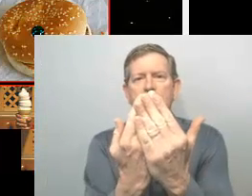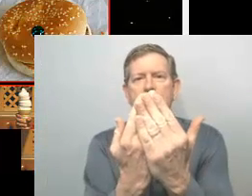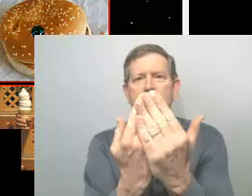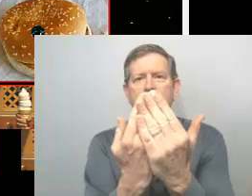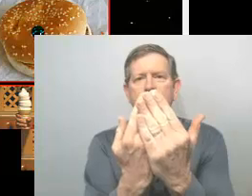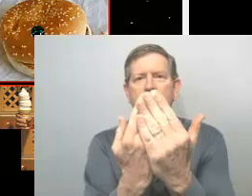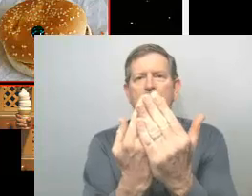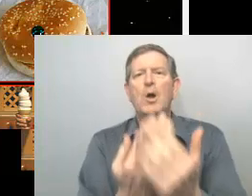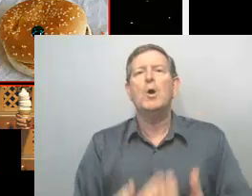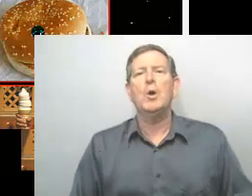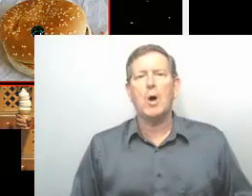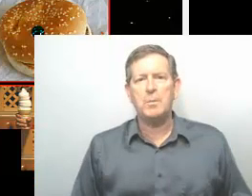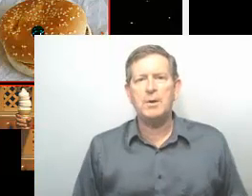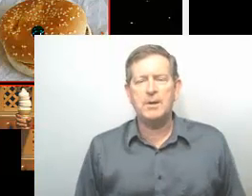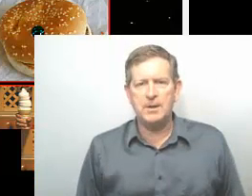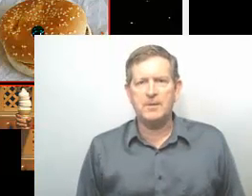fait